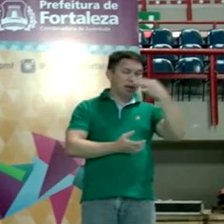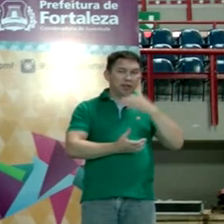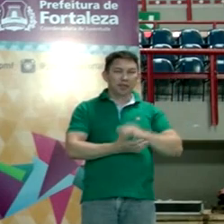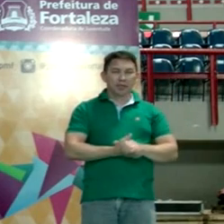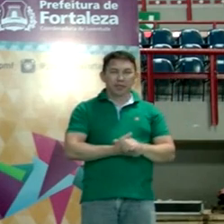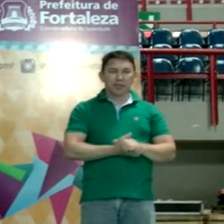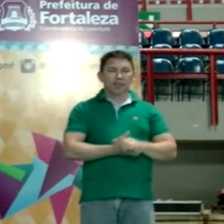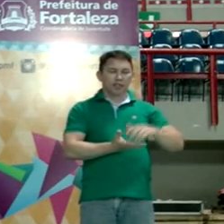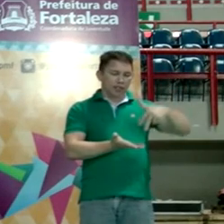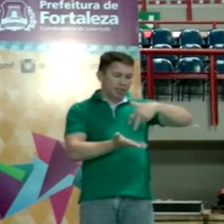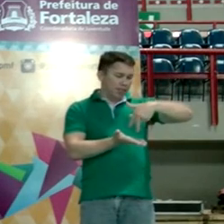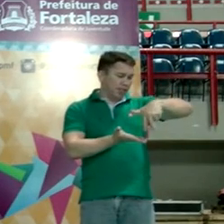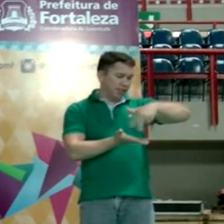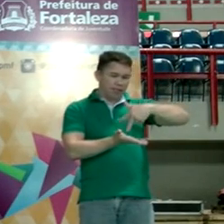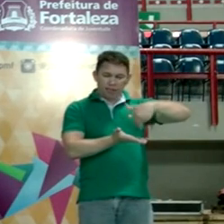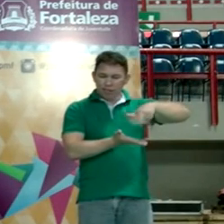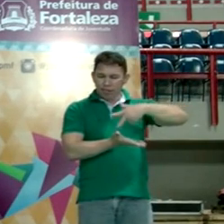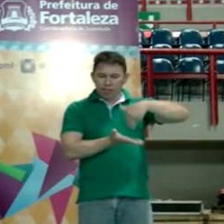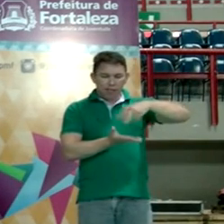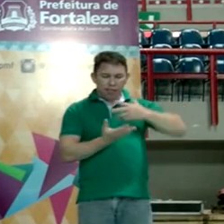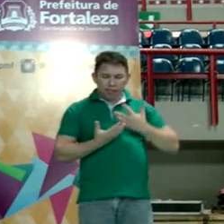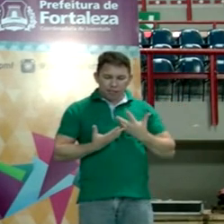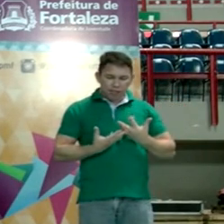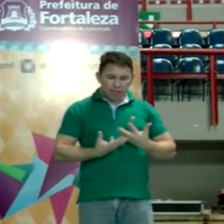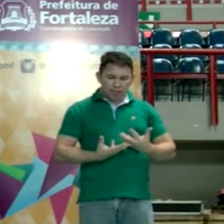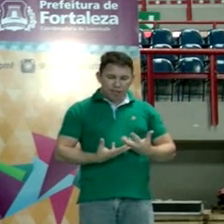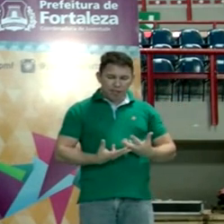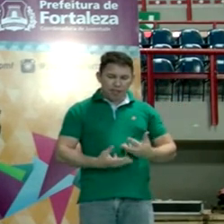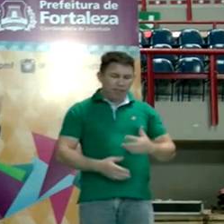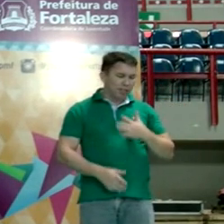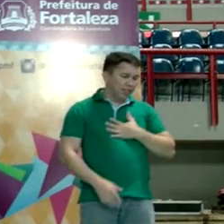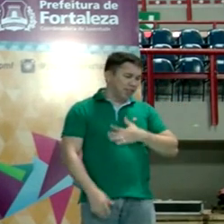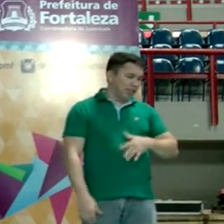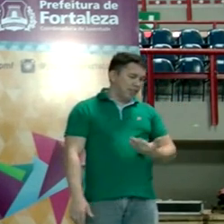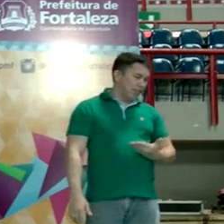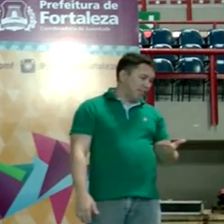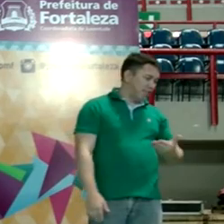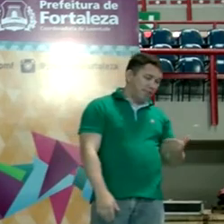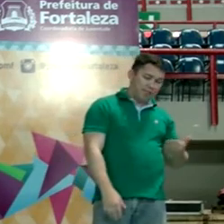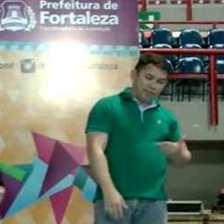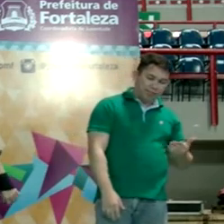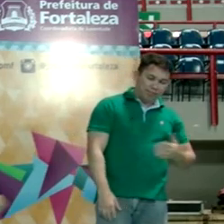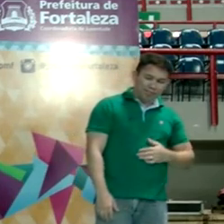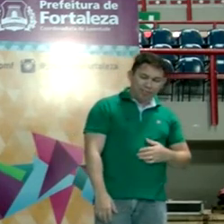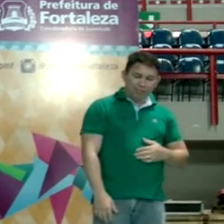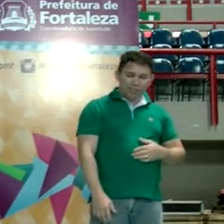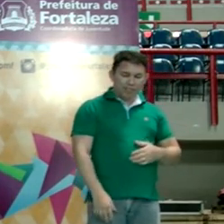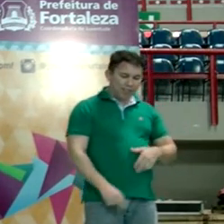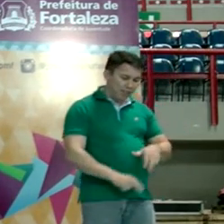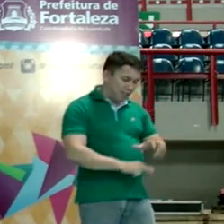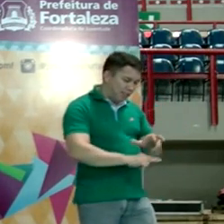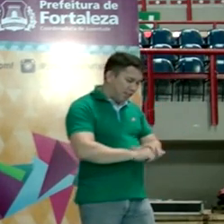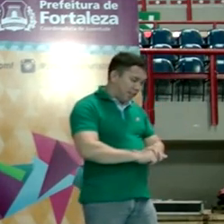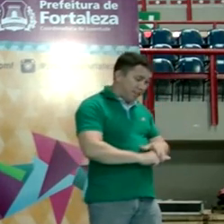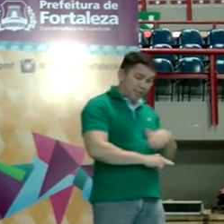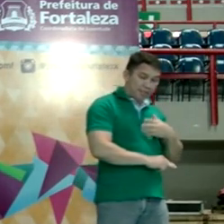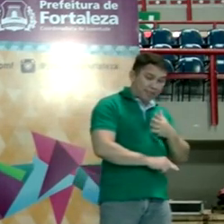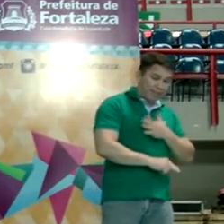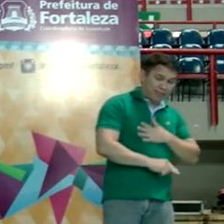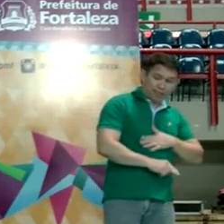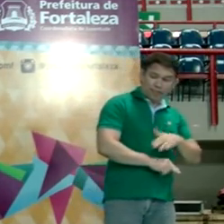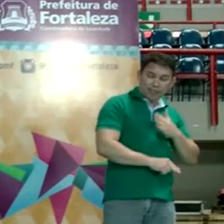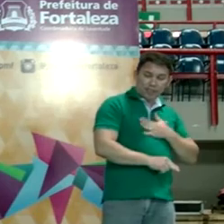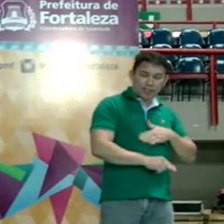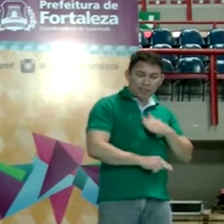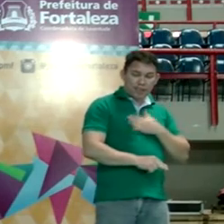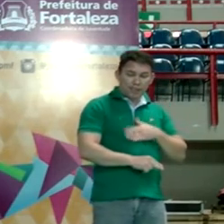Você estava dançando a festa toda ali, aí estava cansado, né? Você estava na hora de radar o fora no cara e assim, eu estou cansado, eu vou sentar um pouquinho, né? É o queixo para não ficar longe